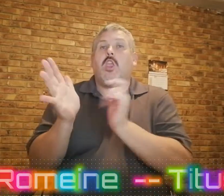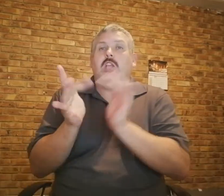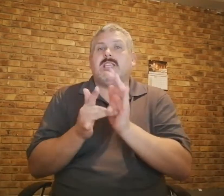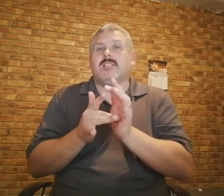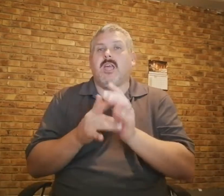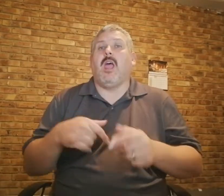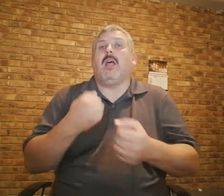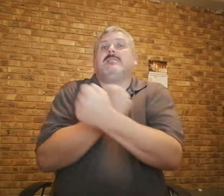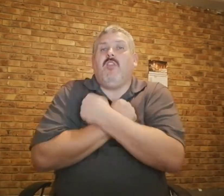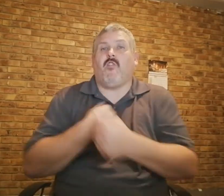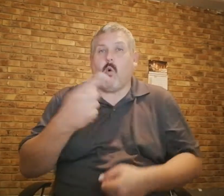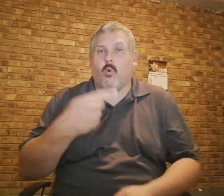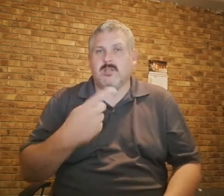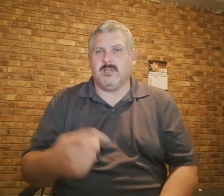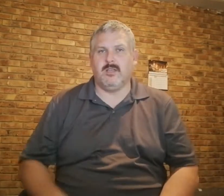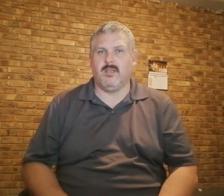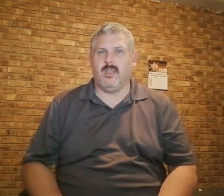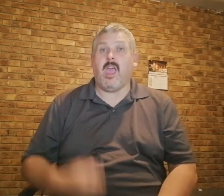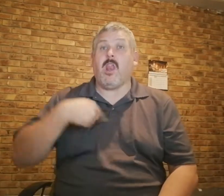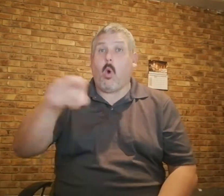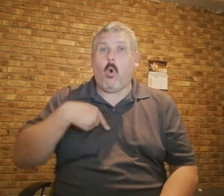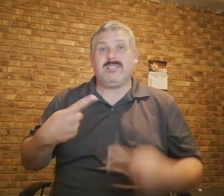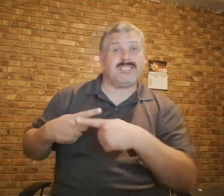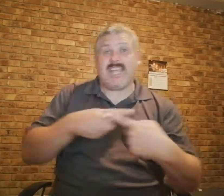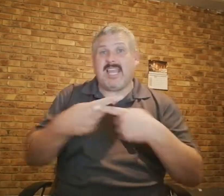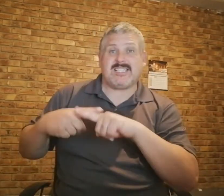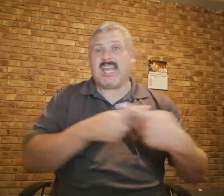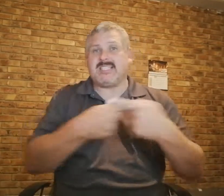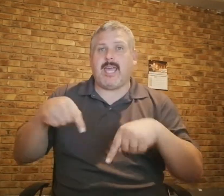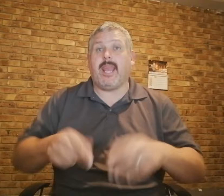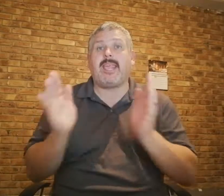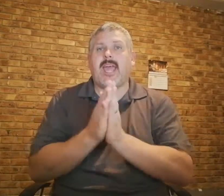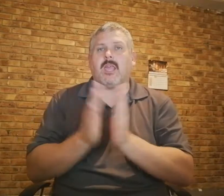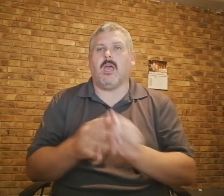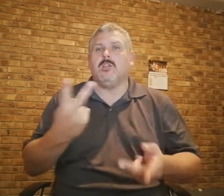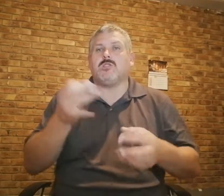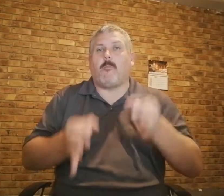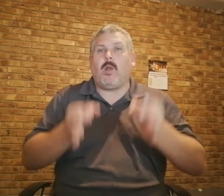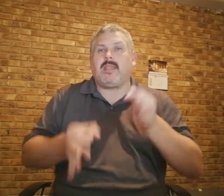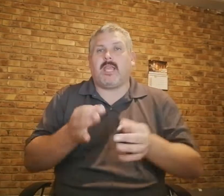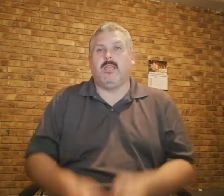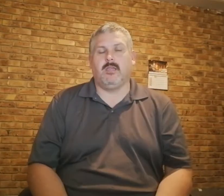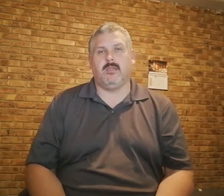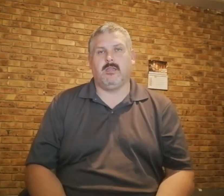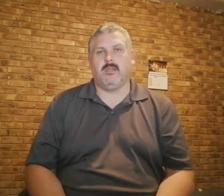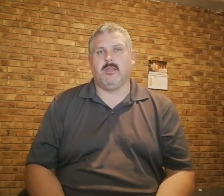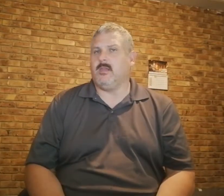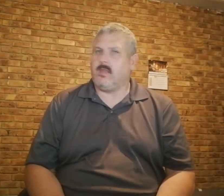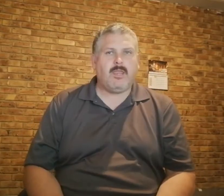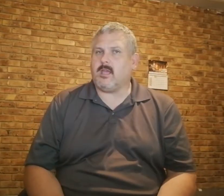Jesus is lief vir ons. En ons stel, stel, stel in die kerke, soos politiek. Nie,